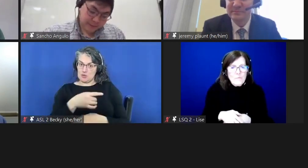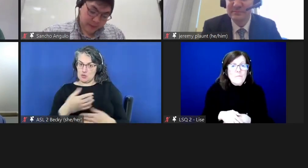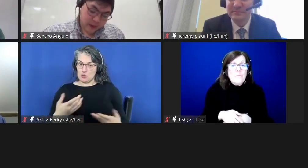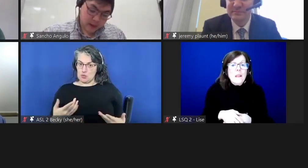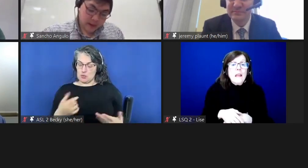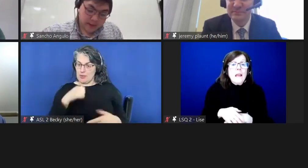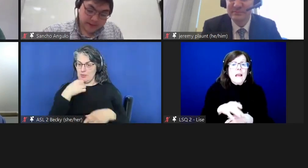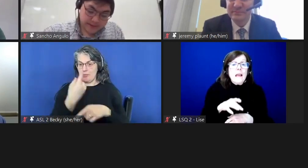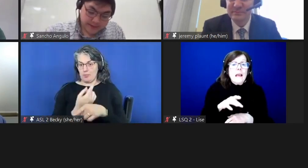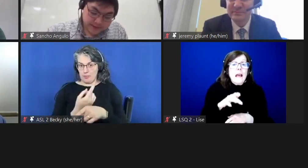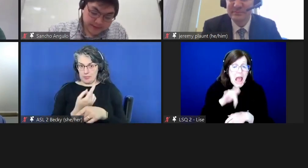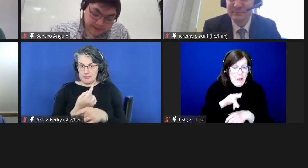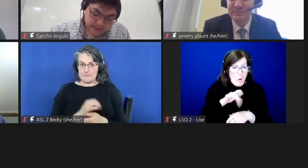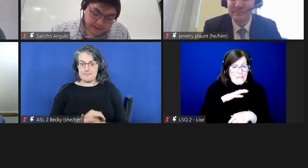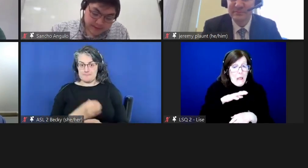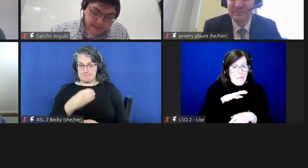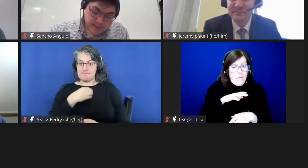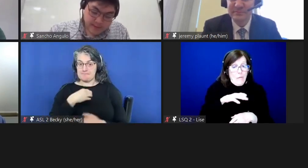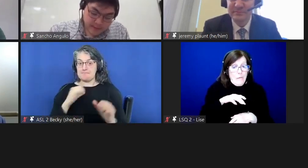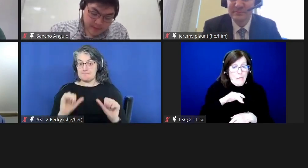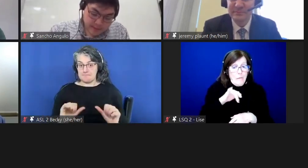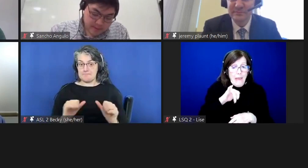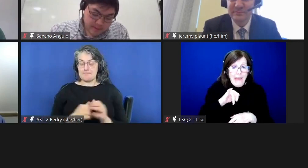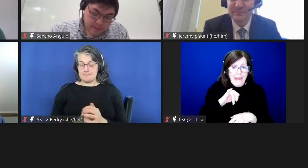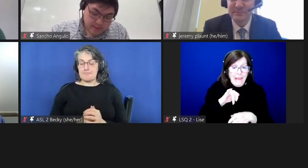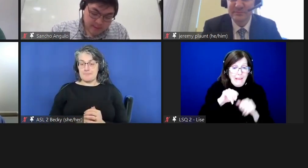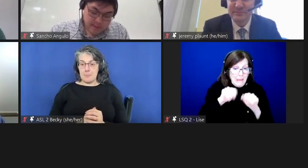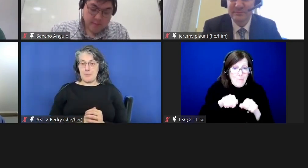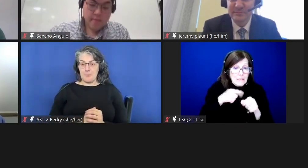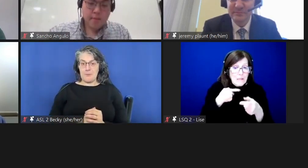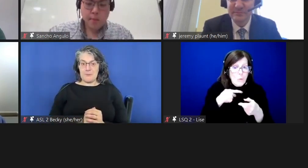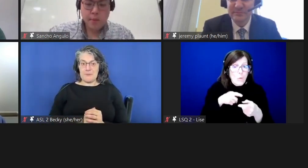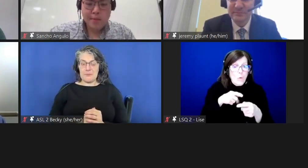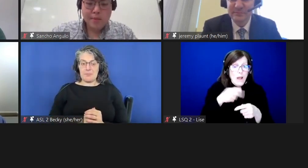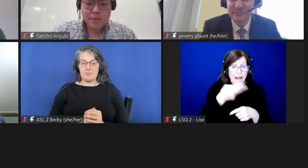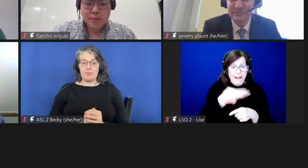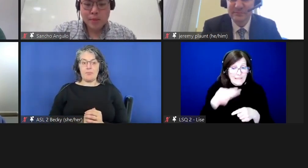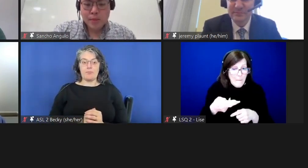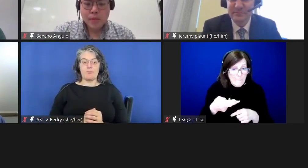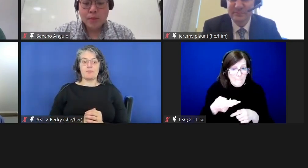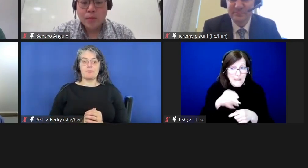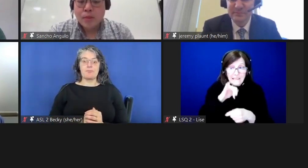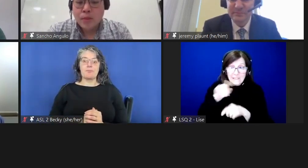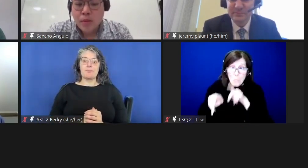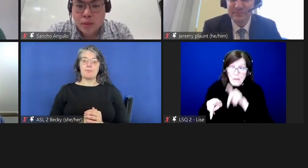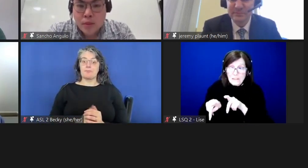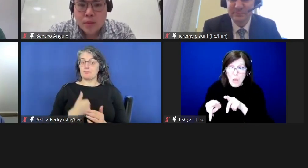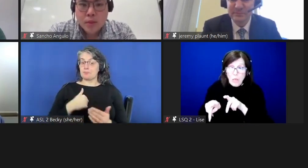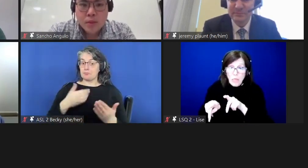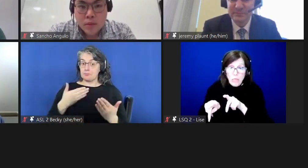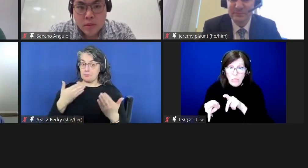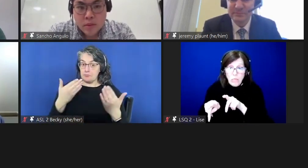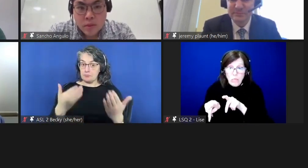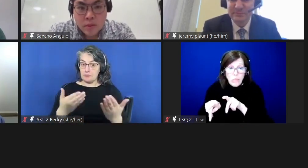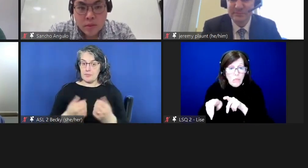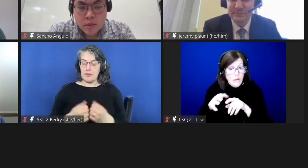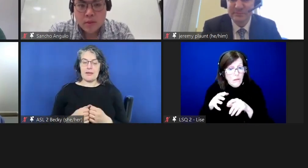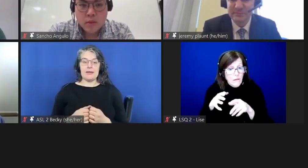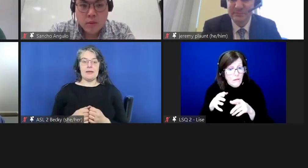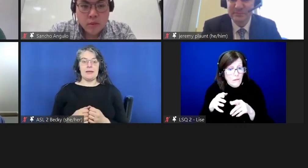incapacité, de votre handicap, parce que quelqu'un s'en prend à vous et vous pouvez déjà porter plainte ou présenter un